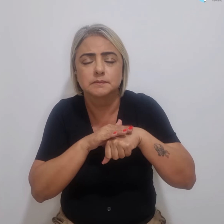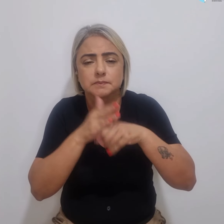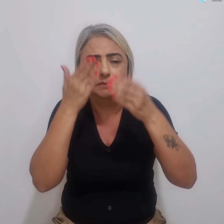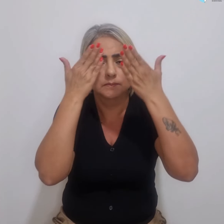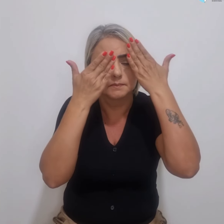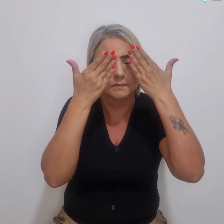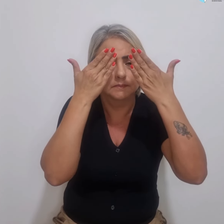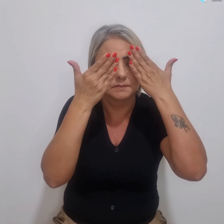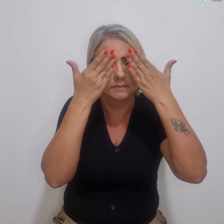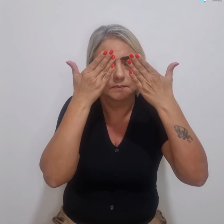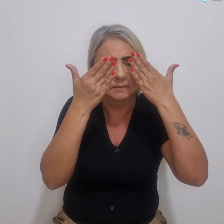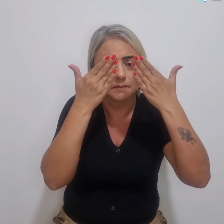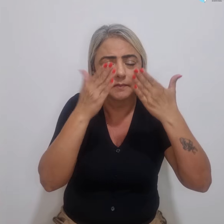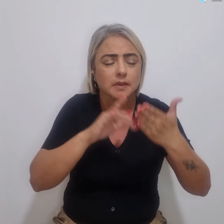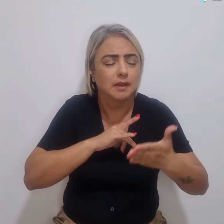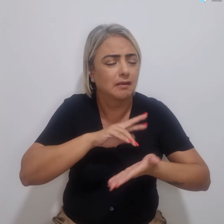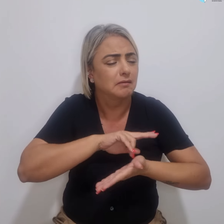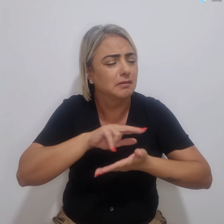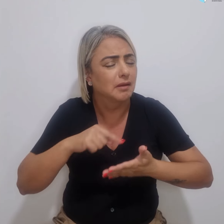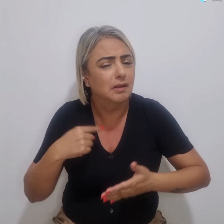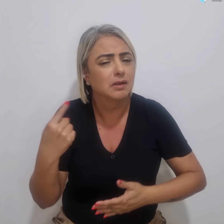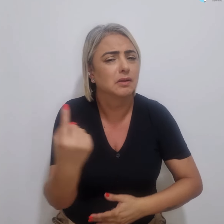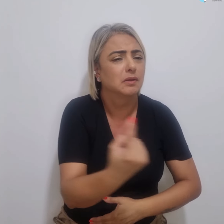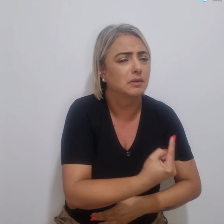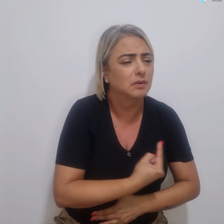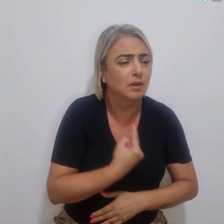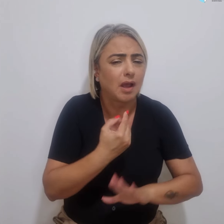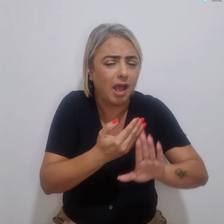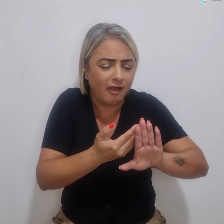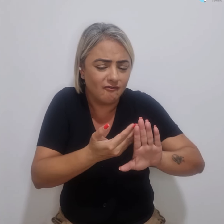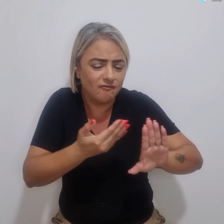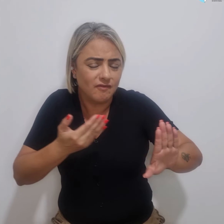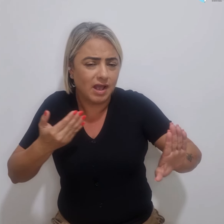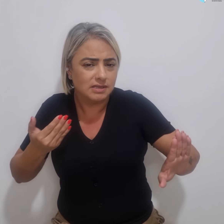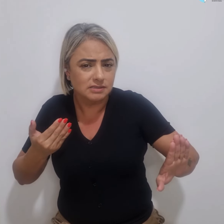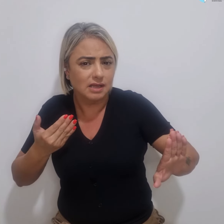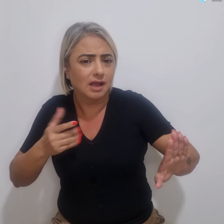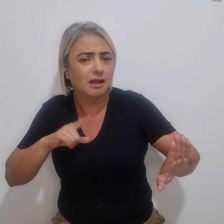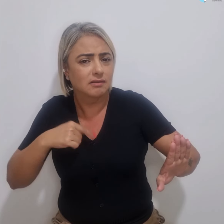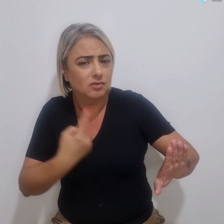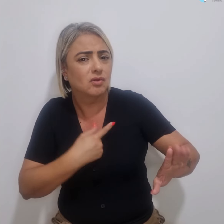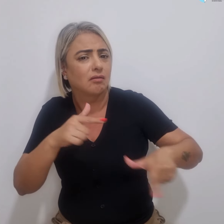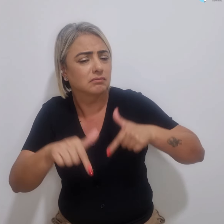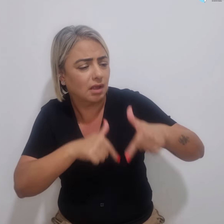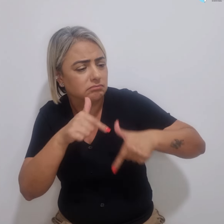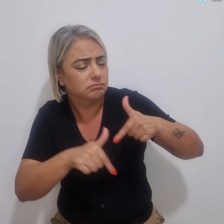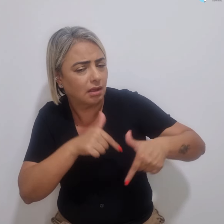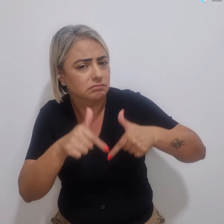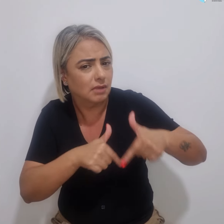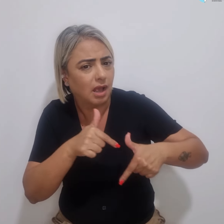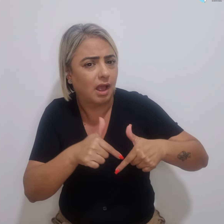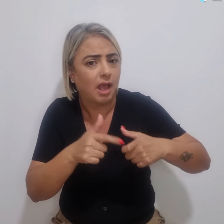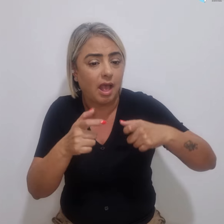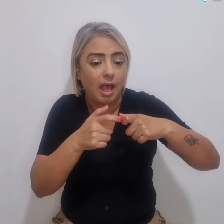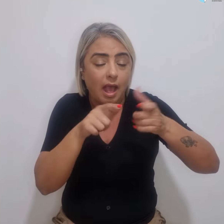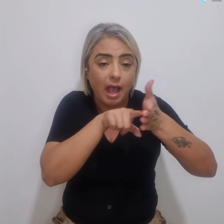que leva tantos de nós a nos afastarmos de nossas atividades. A Clínica do Trabalho